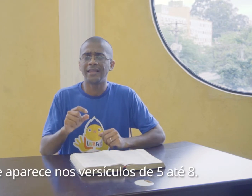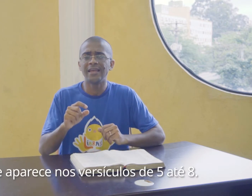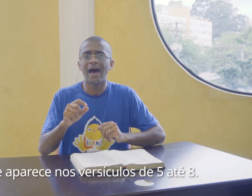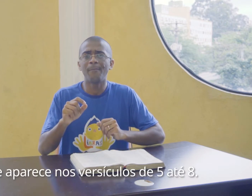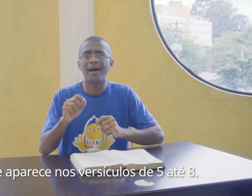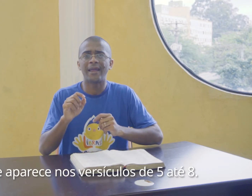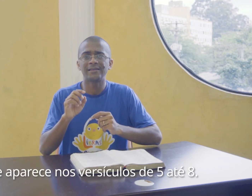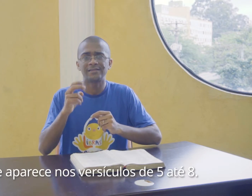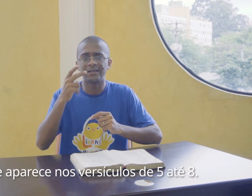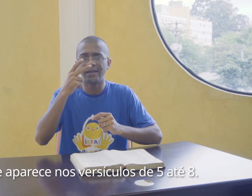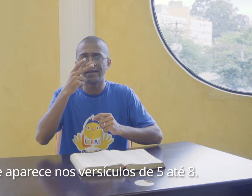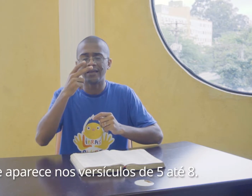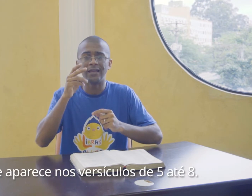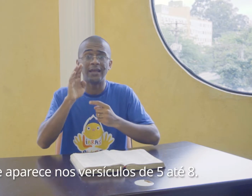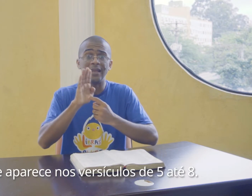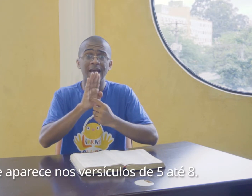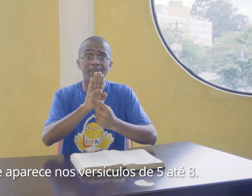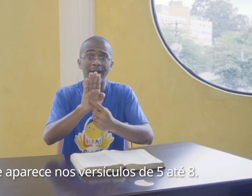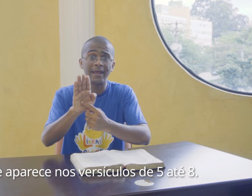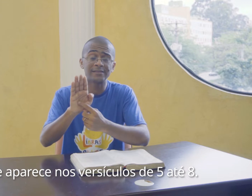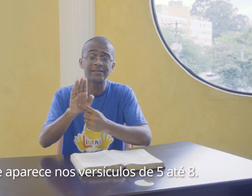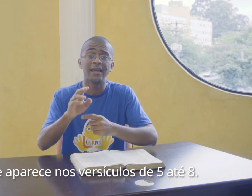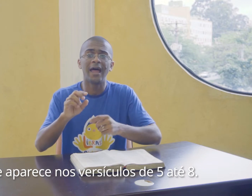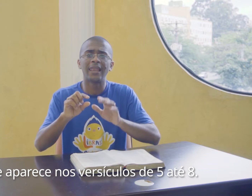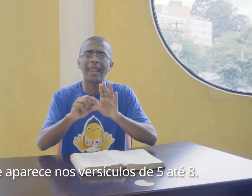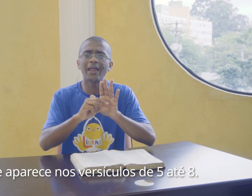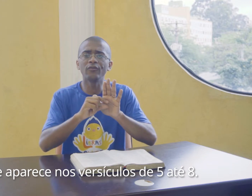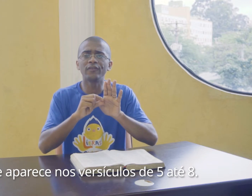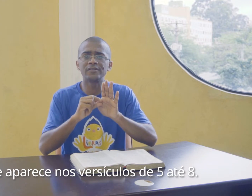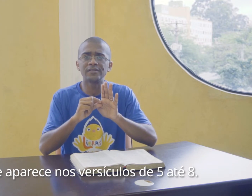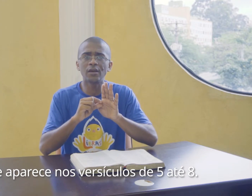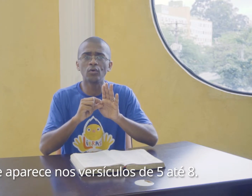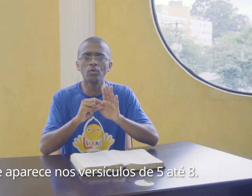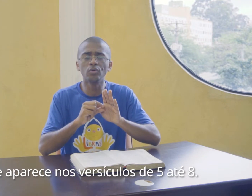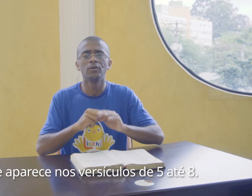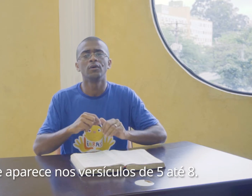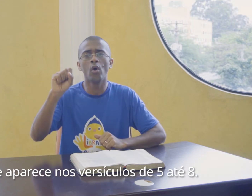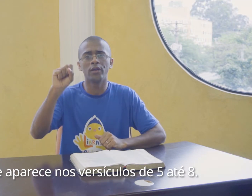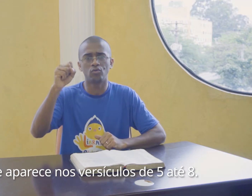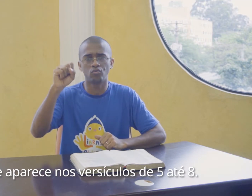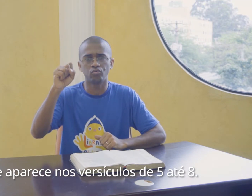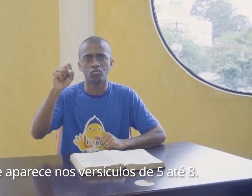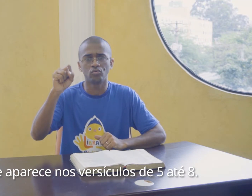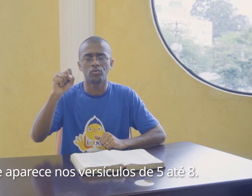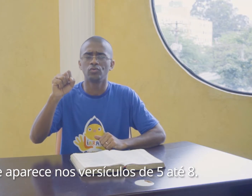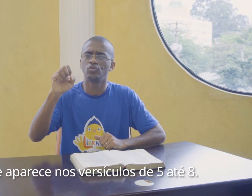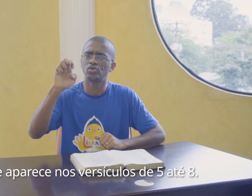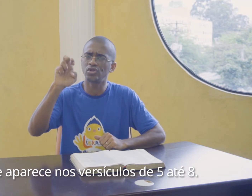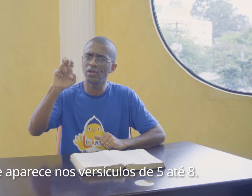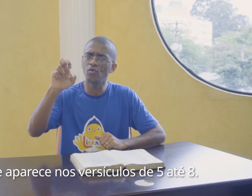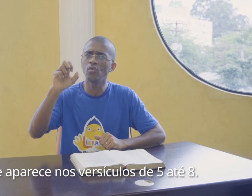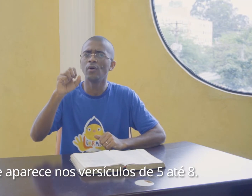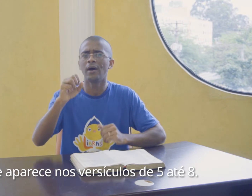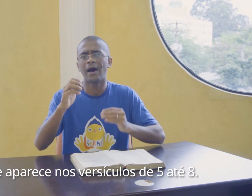Ele aparece, Ele aparece lá no versículo 8, do 5